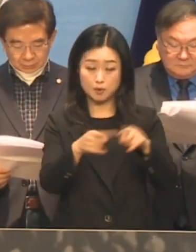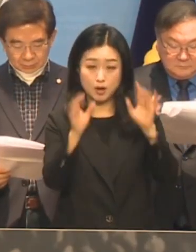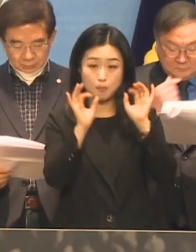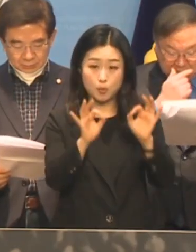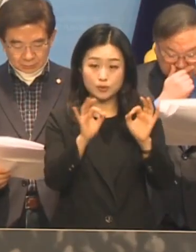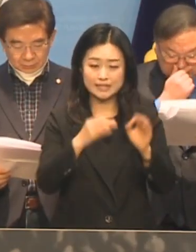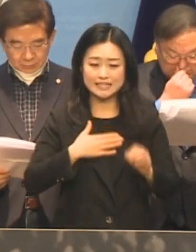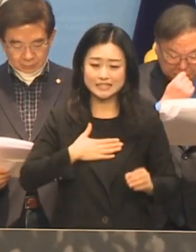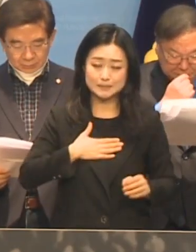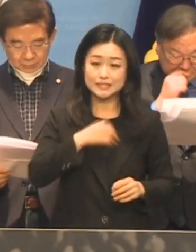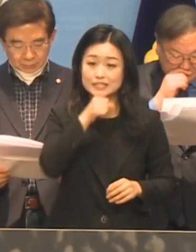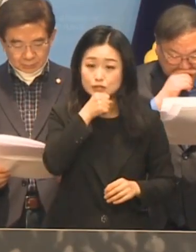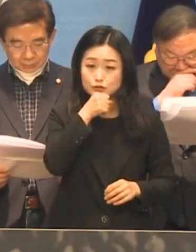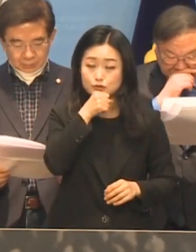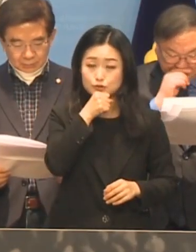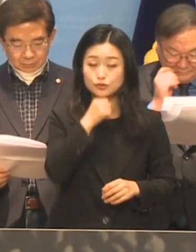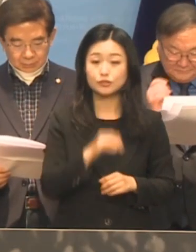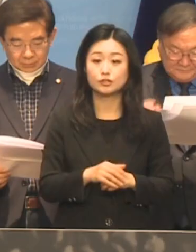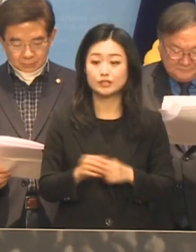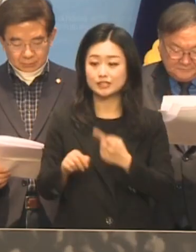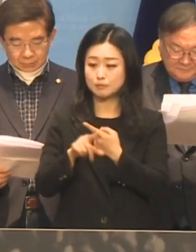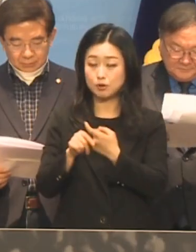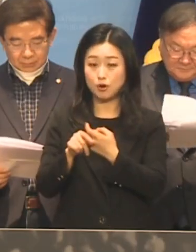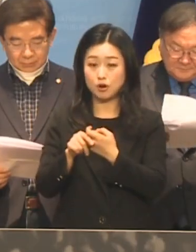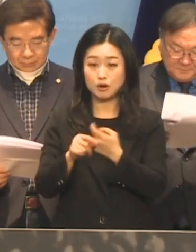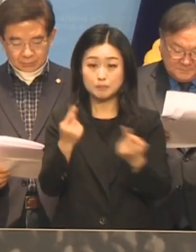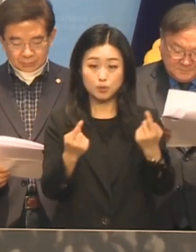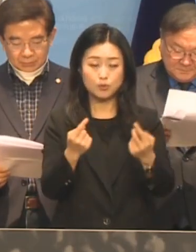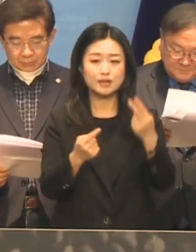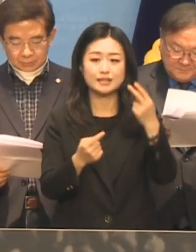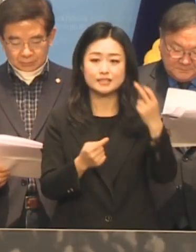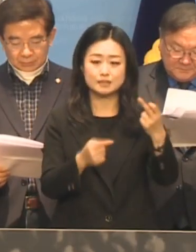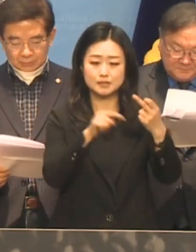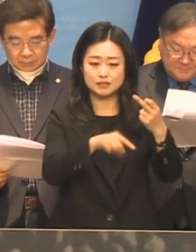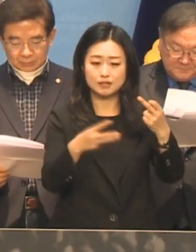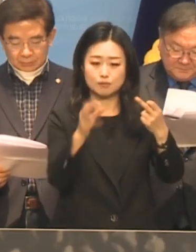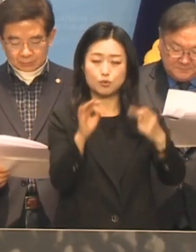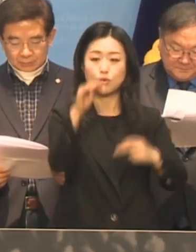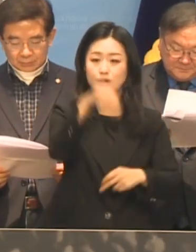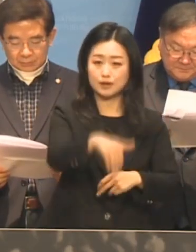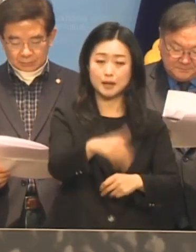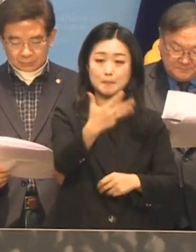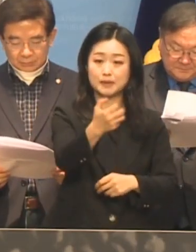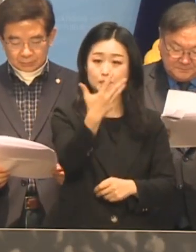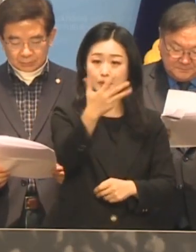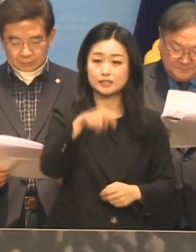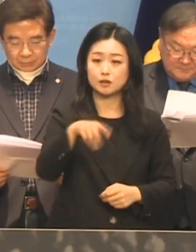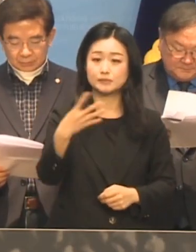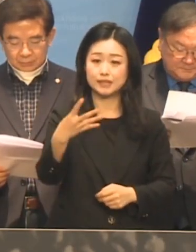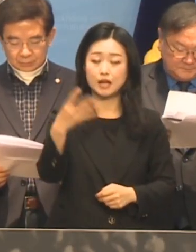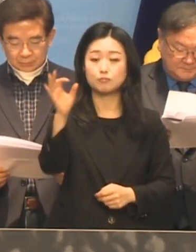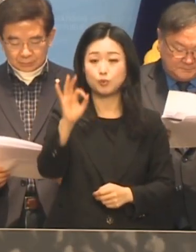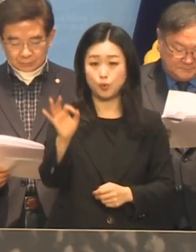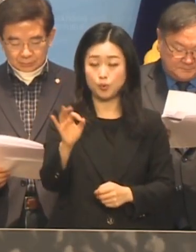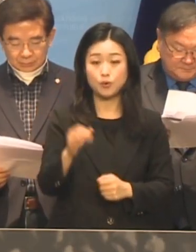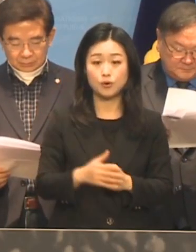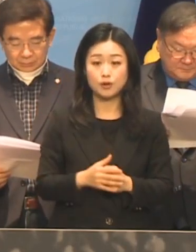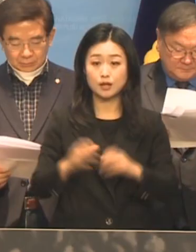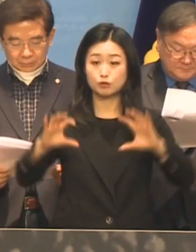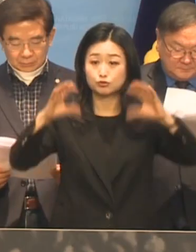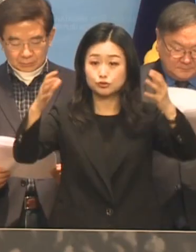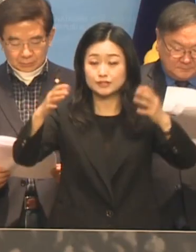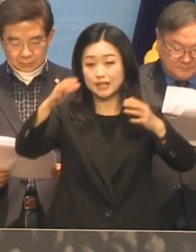소비자 심리 지수가 전월 대비 12.3포인트 급락한 88.4를 기록하며